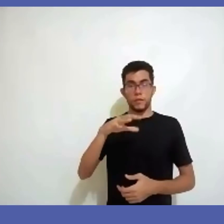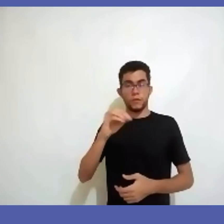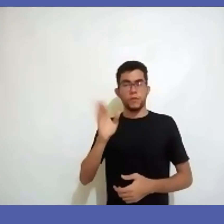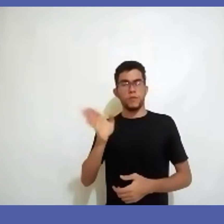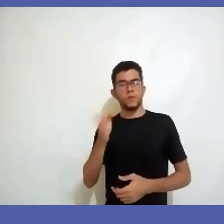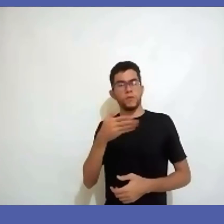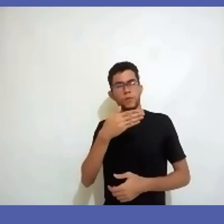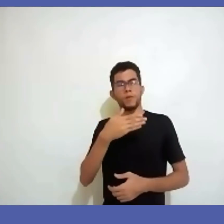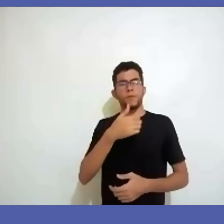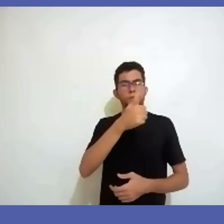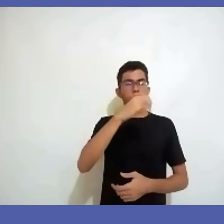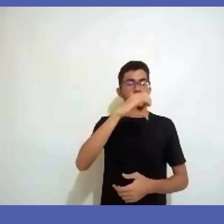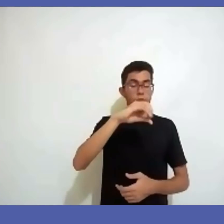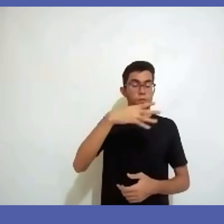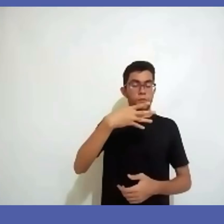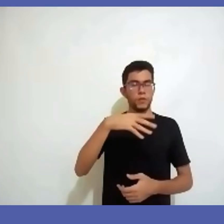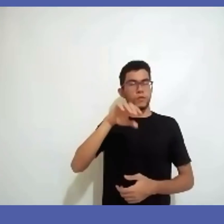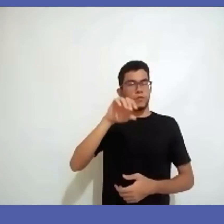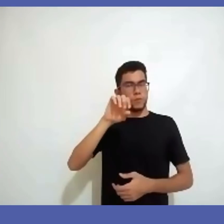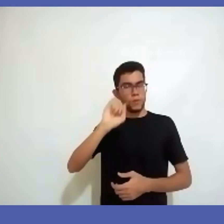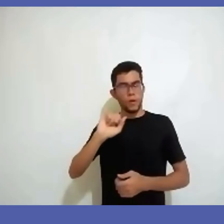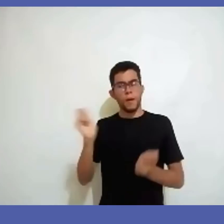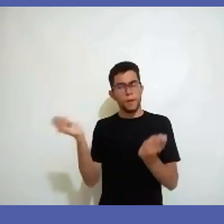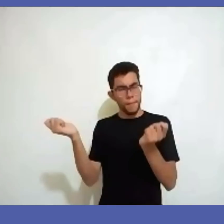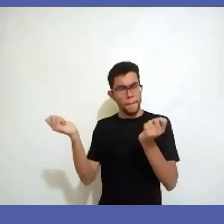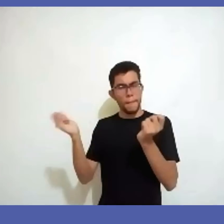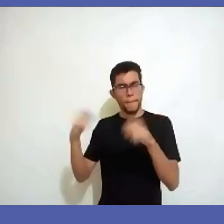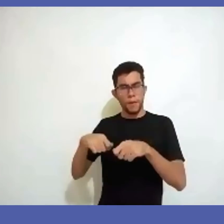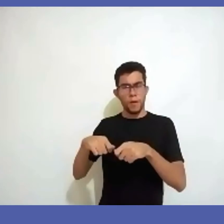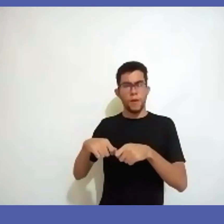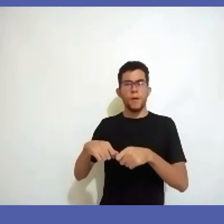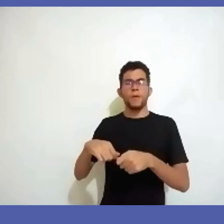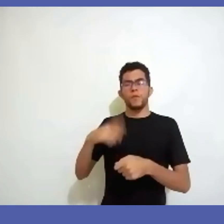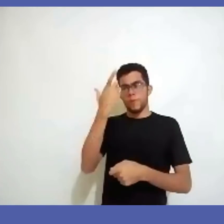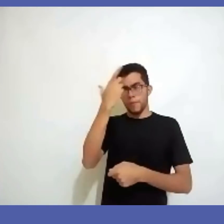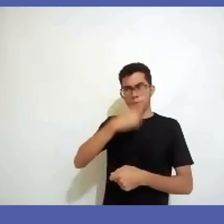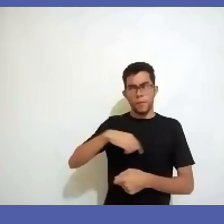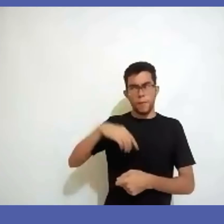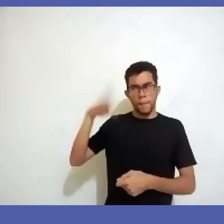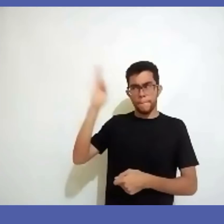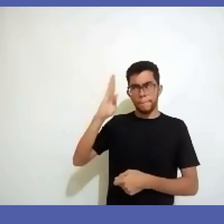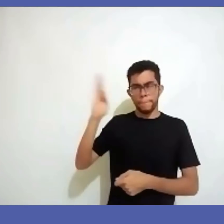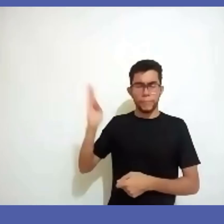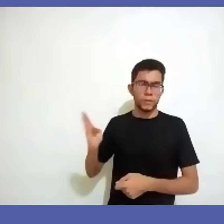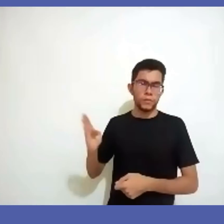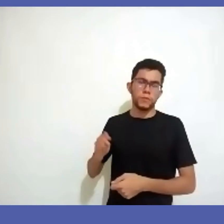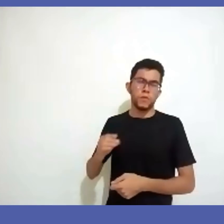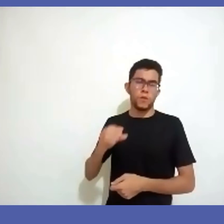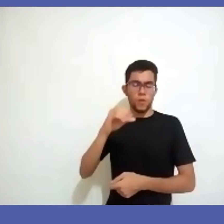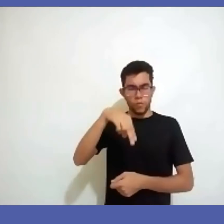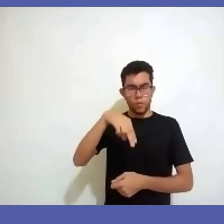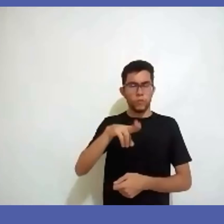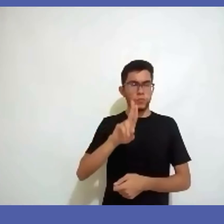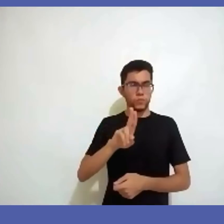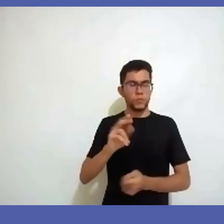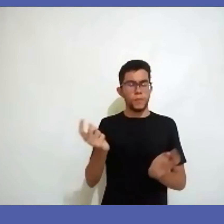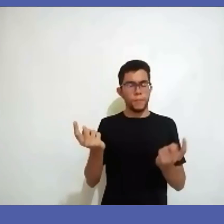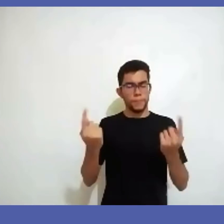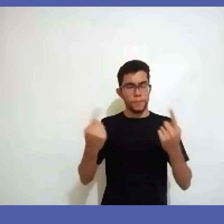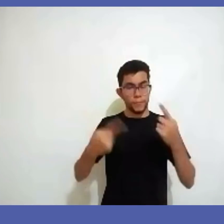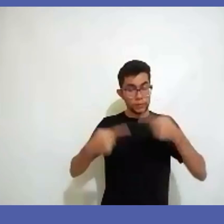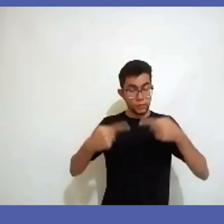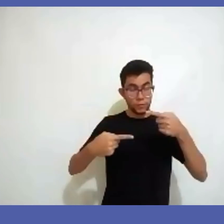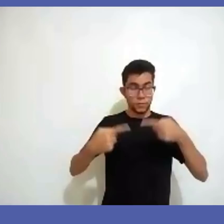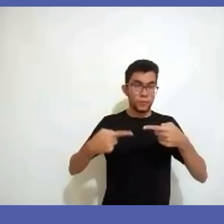1948, com a aprovação da resolução da ONU de 1947, que eu disse, presidida,